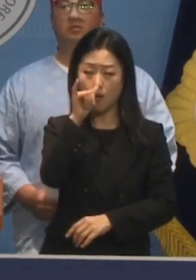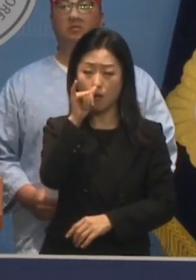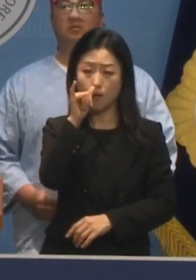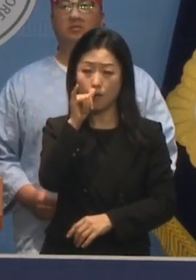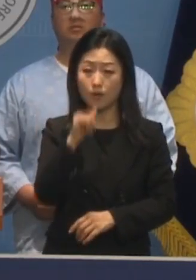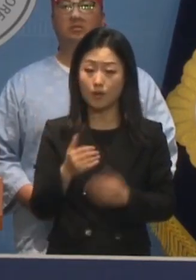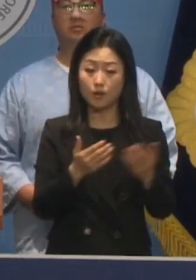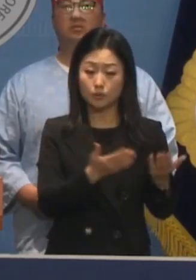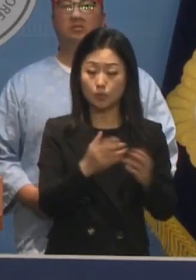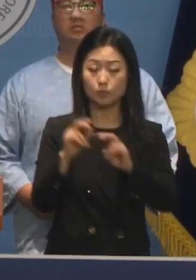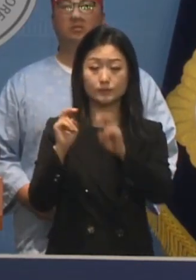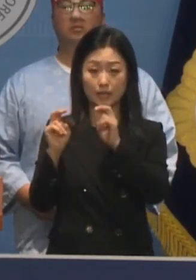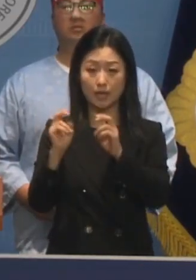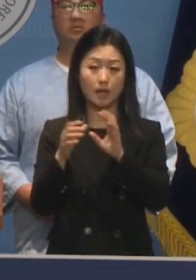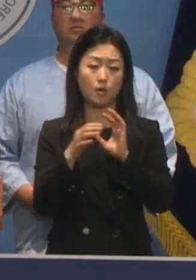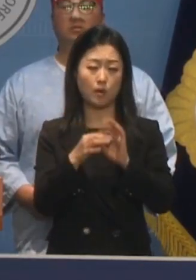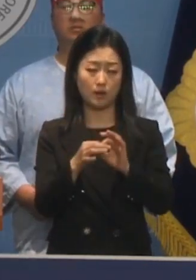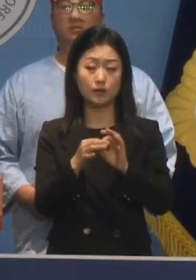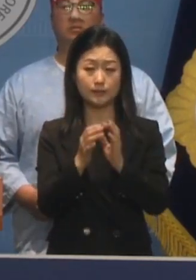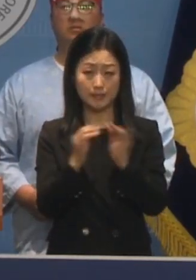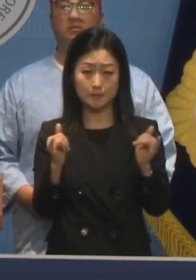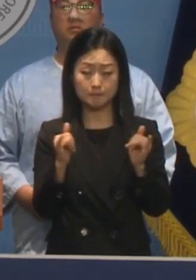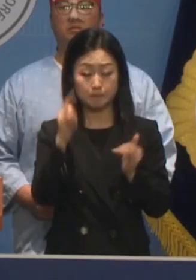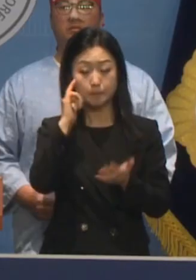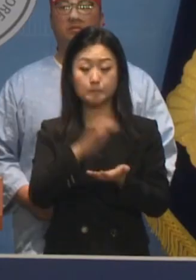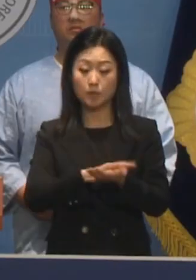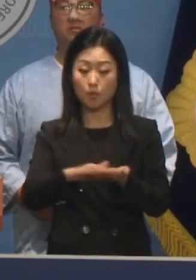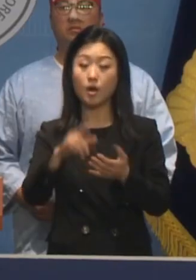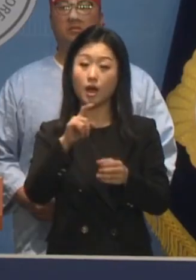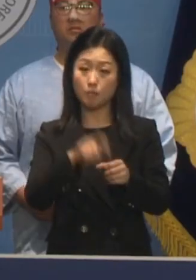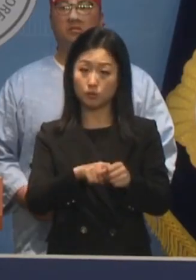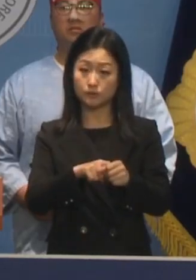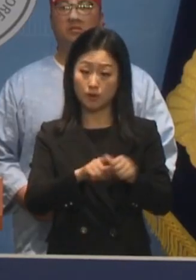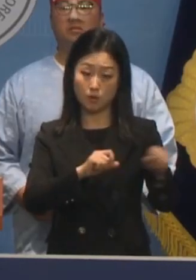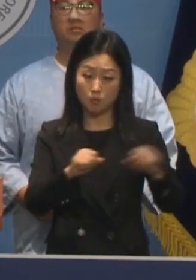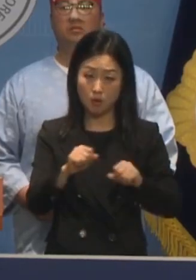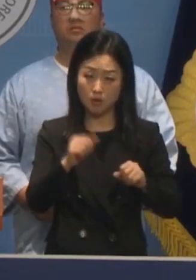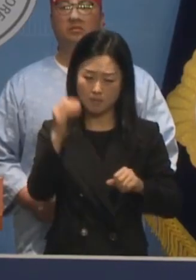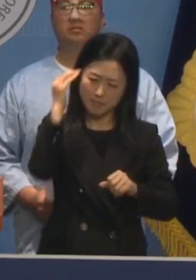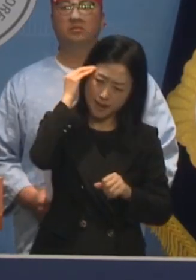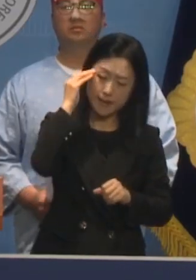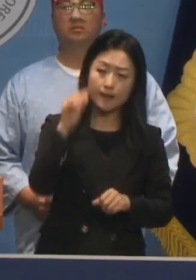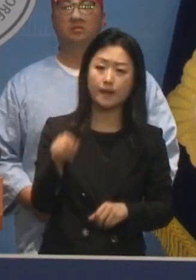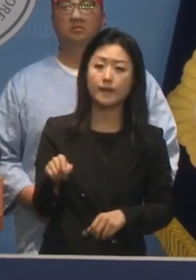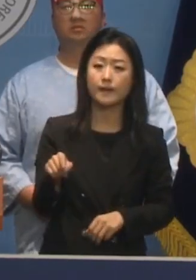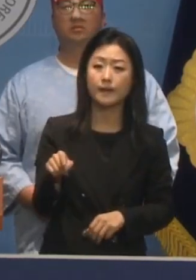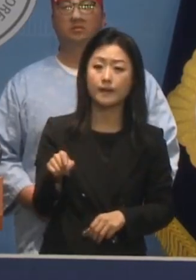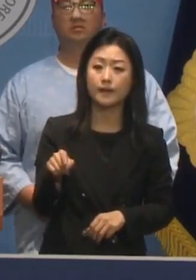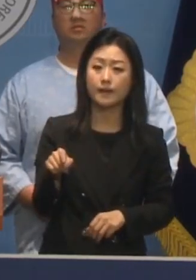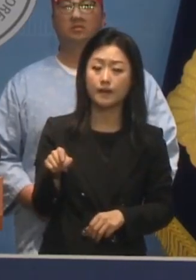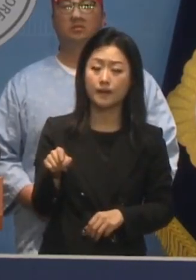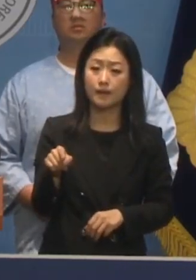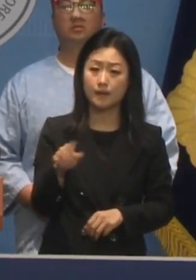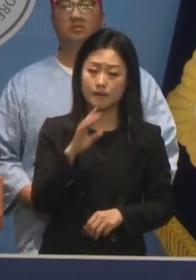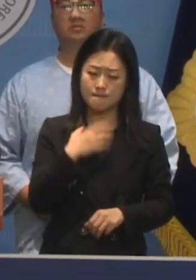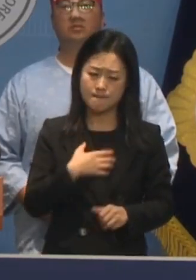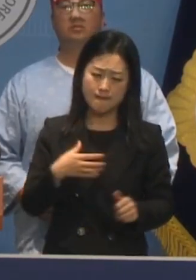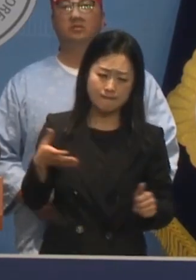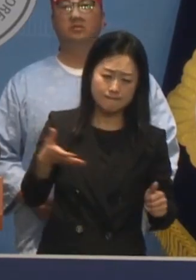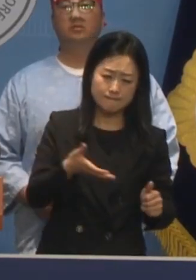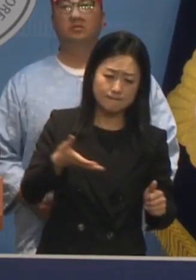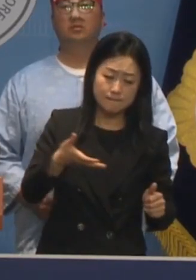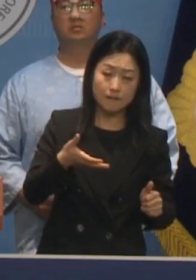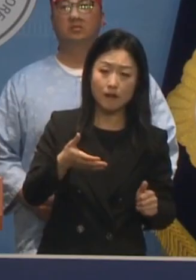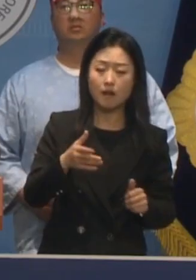현대중공업 노사관계를 사실상 평화적인 노사관계를 저해하고 오히려 굉장히 불편하고